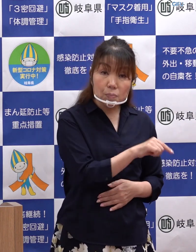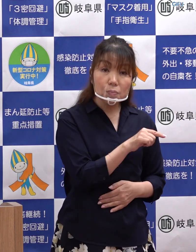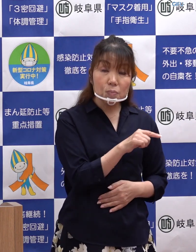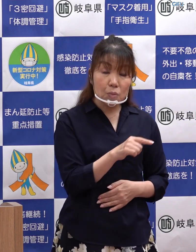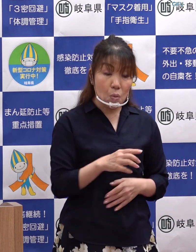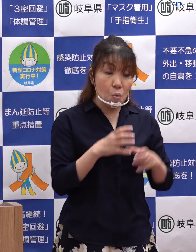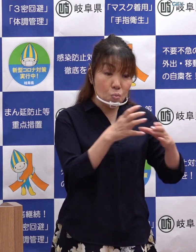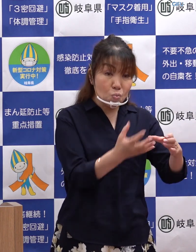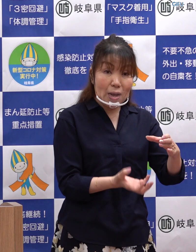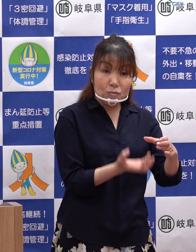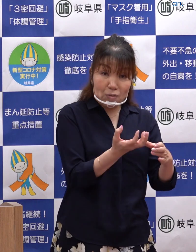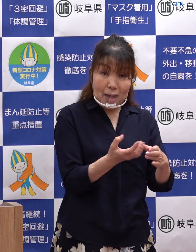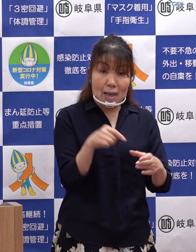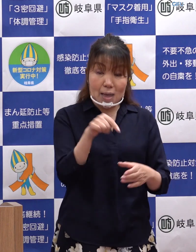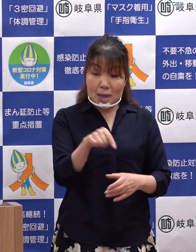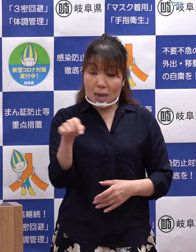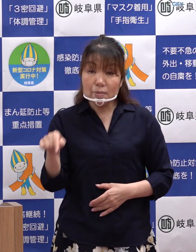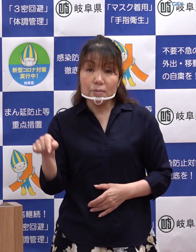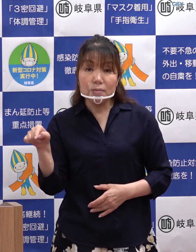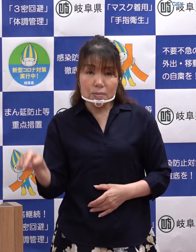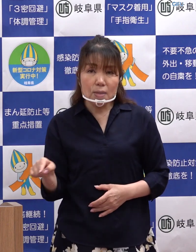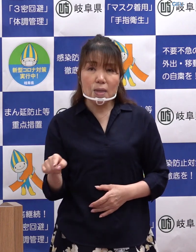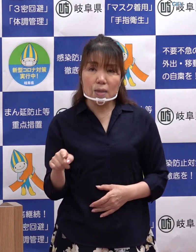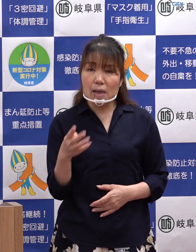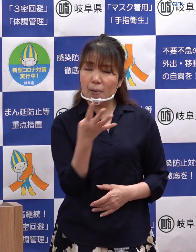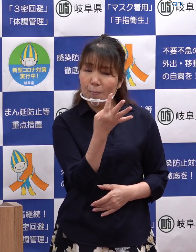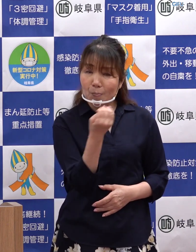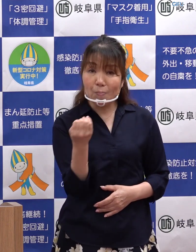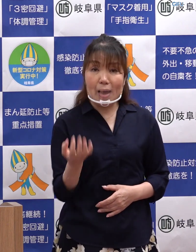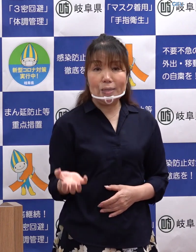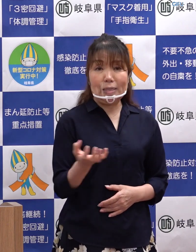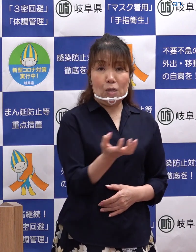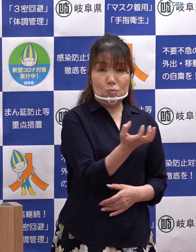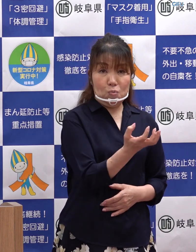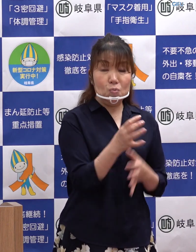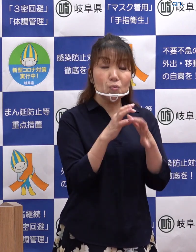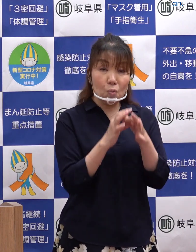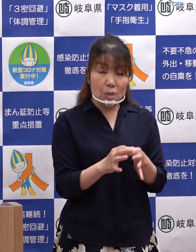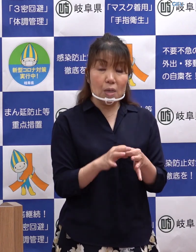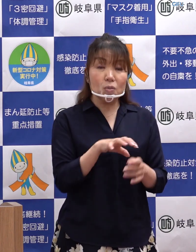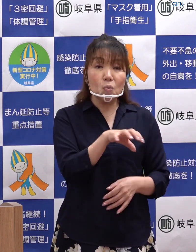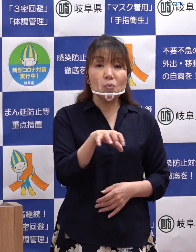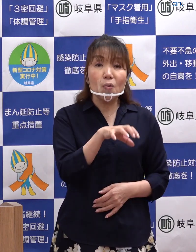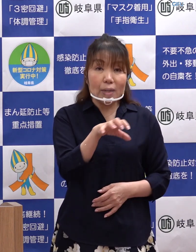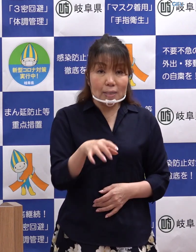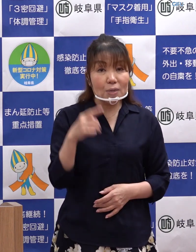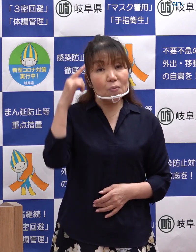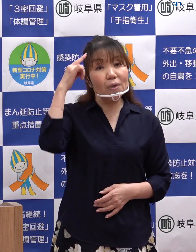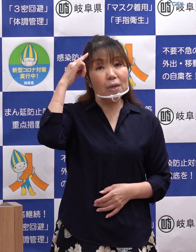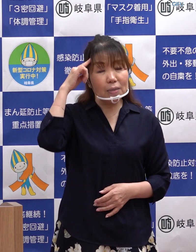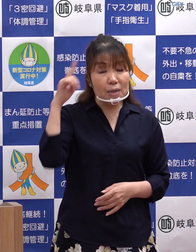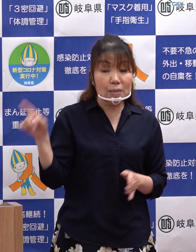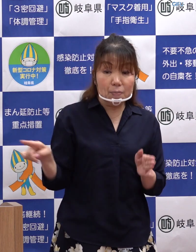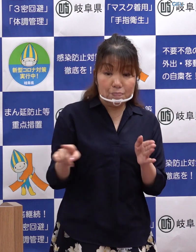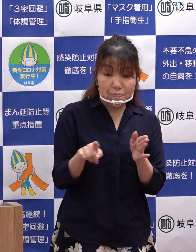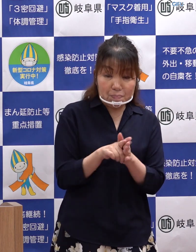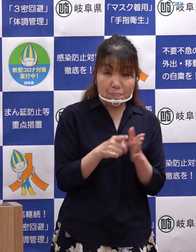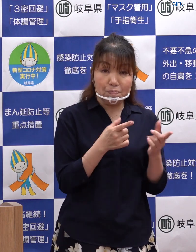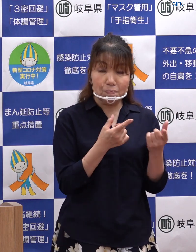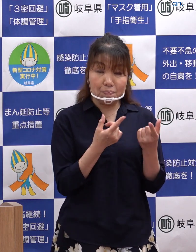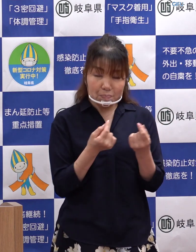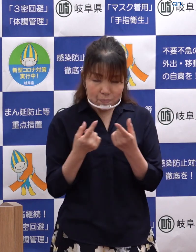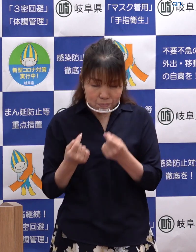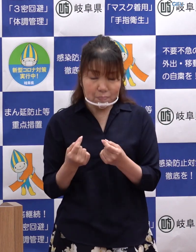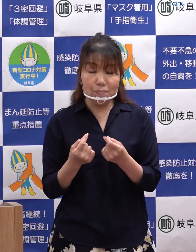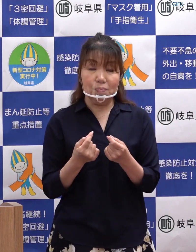クラスターの発生が多く出ておりますので、そういったことを意識をした、これまで以上に徹底をした、健康状